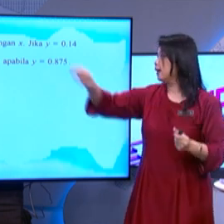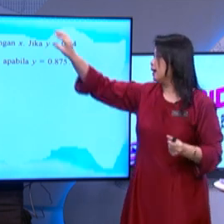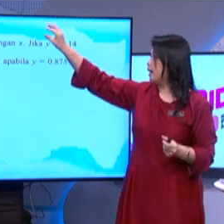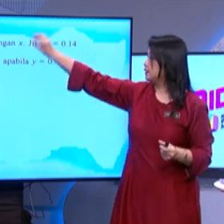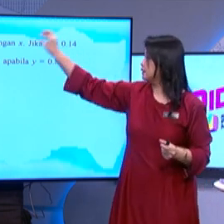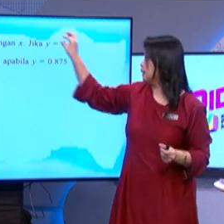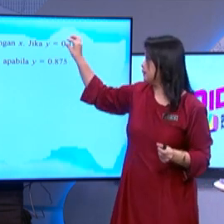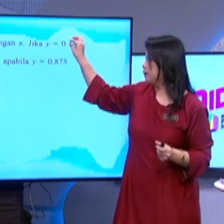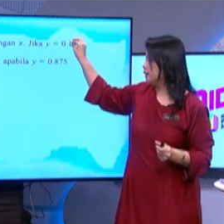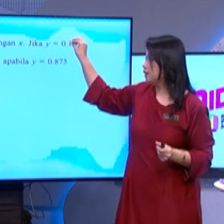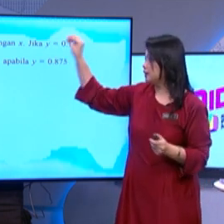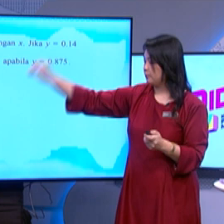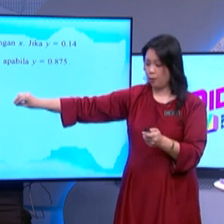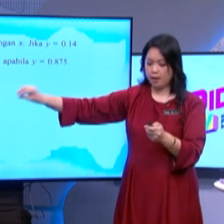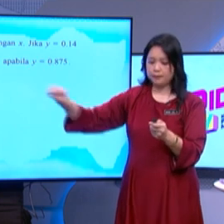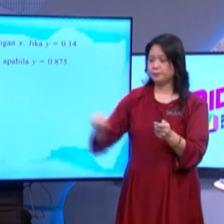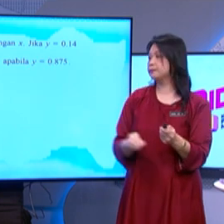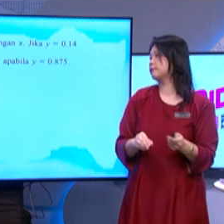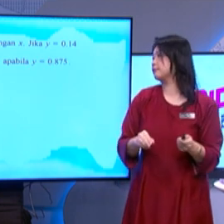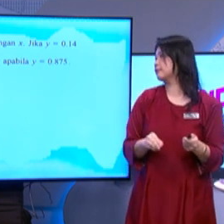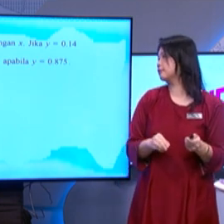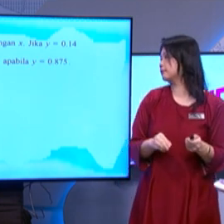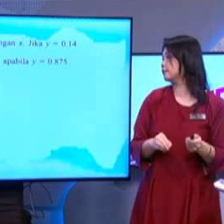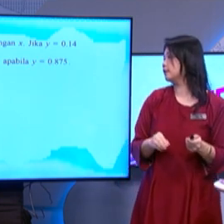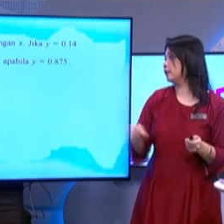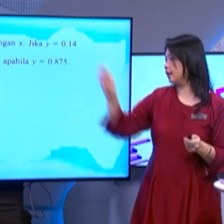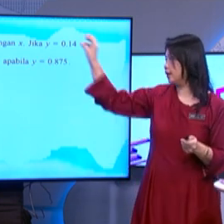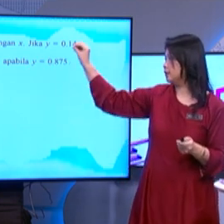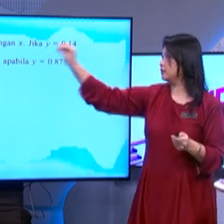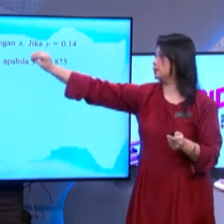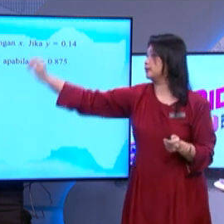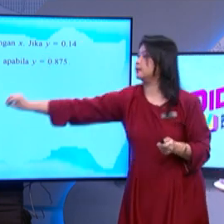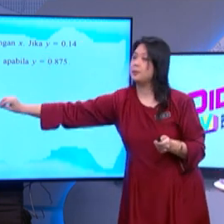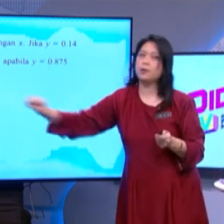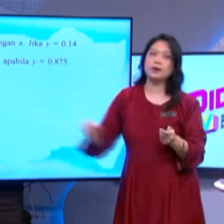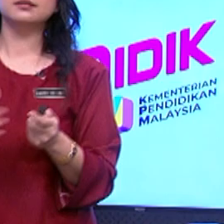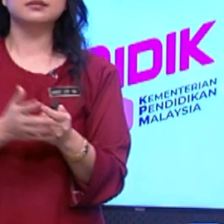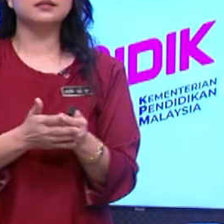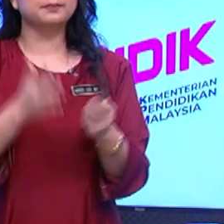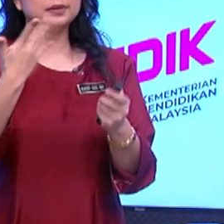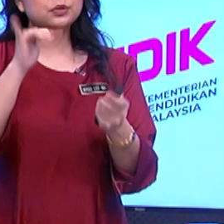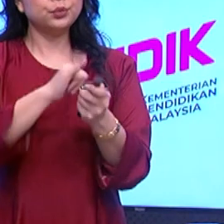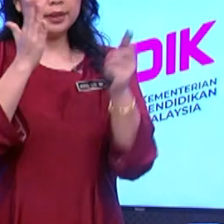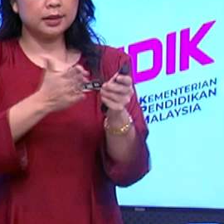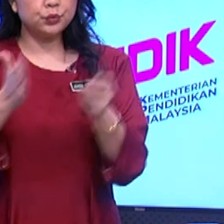atau yang diberi ke bawah masukkan geng letak bahwa pastu kita